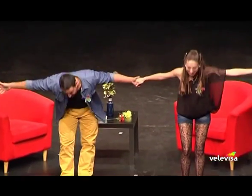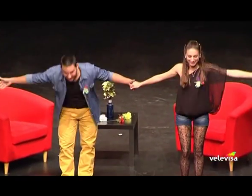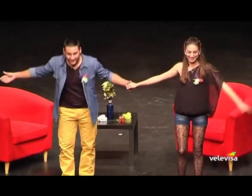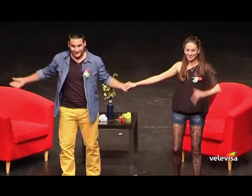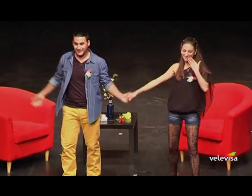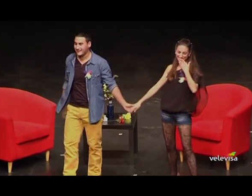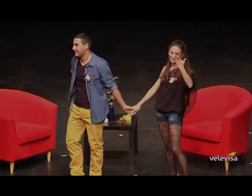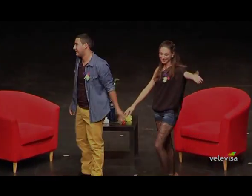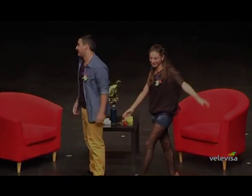Gracias.